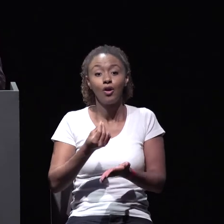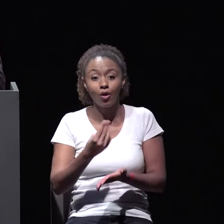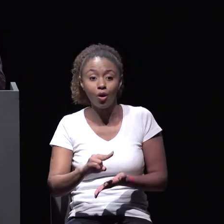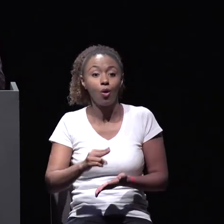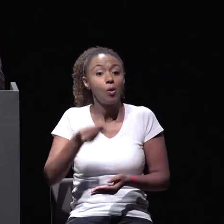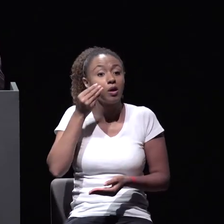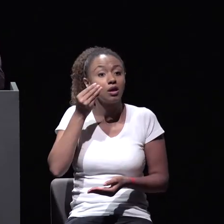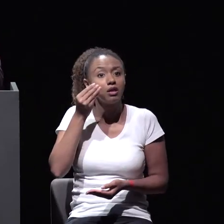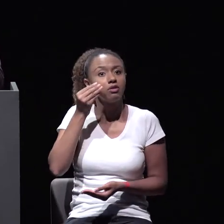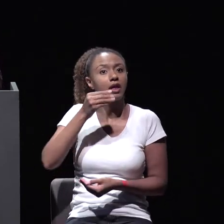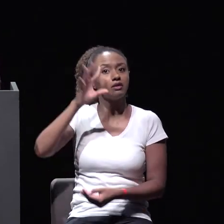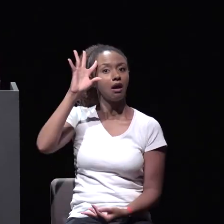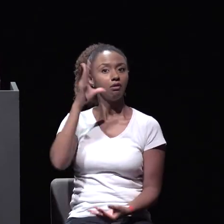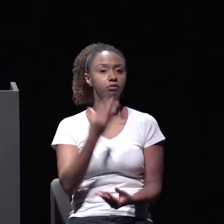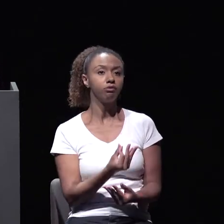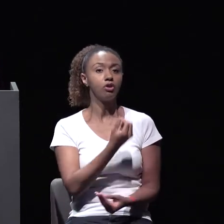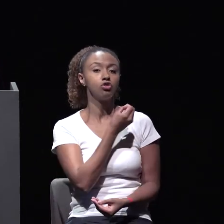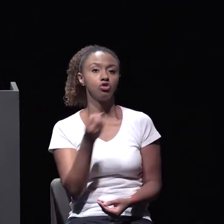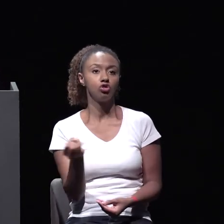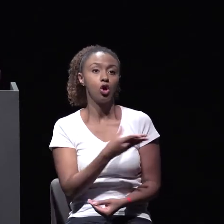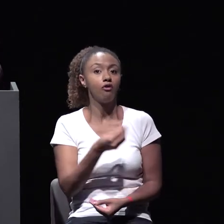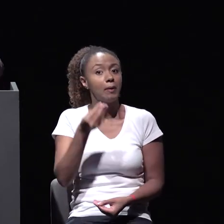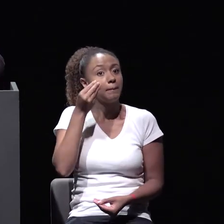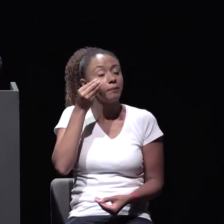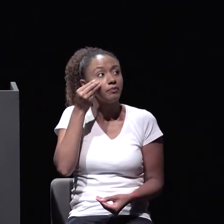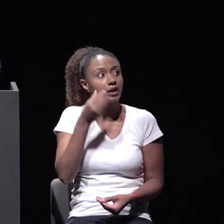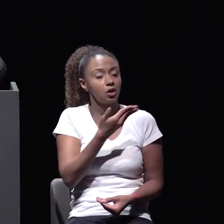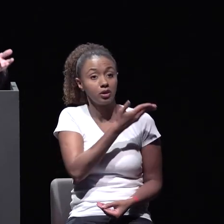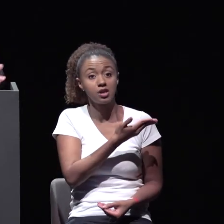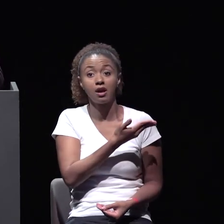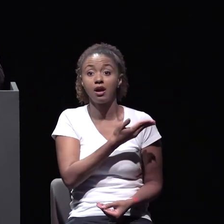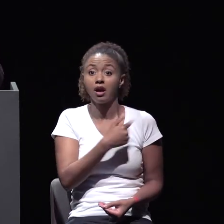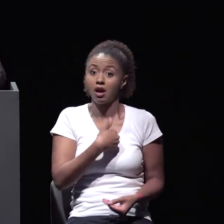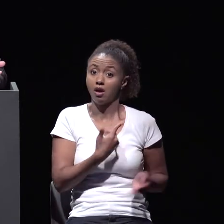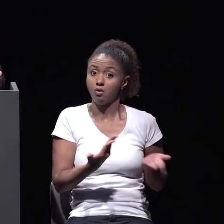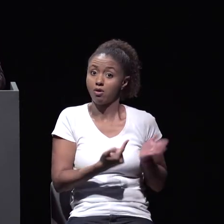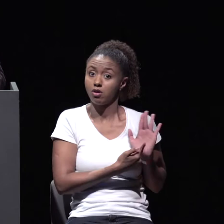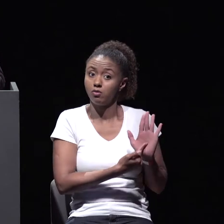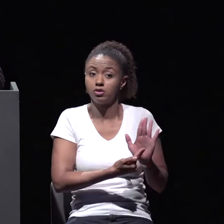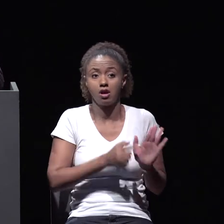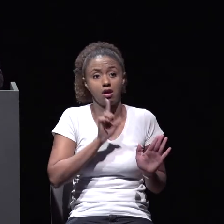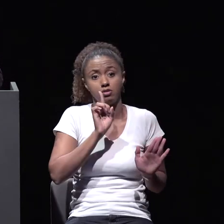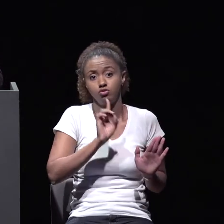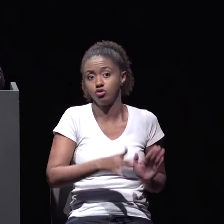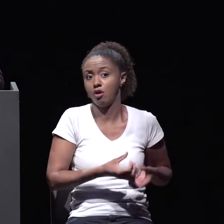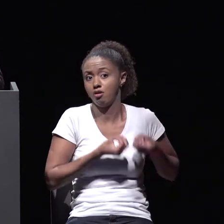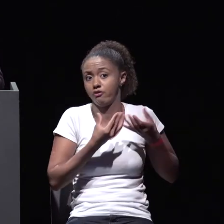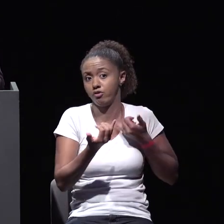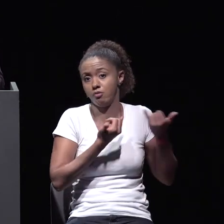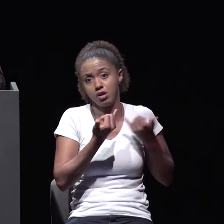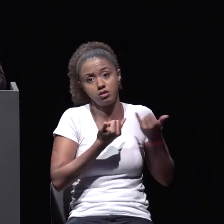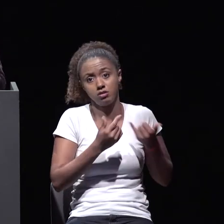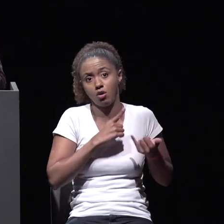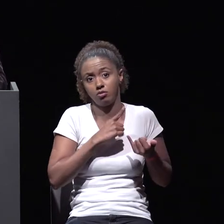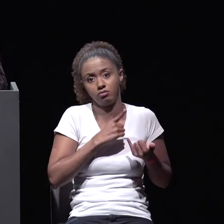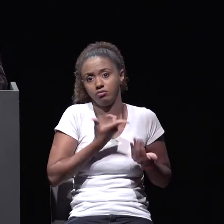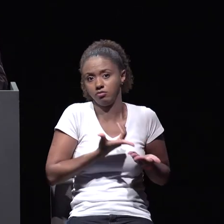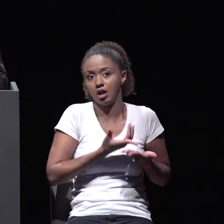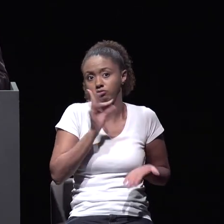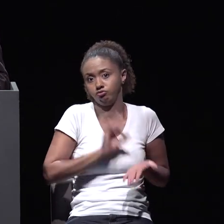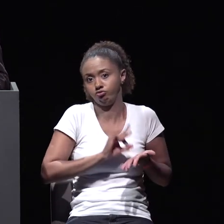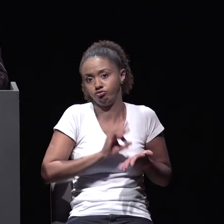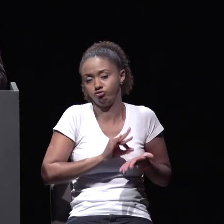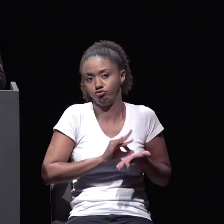interpretação a partir destes dados então que eu apresento a vocês são os dados que nós temos nas informações práticas e concretas